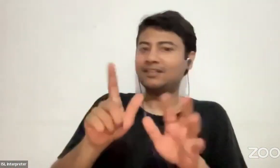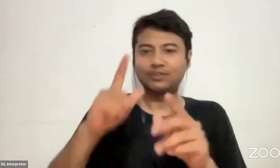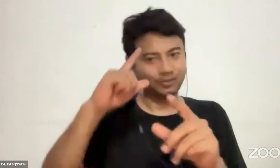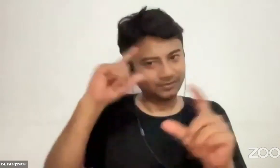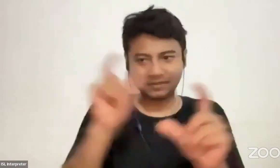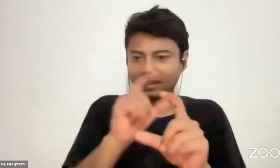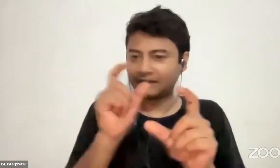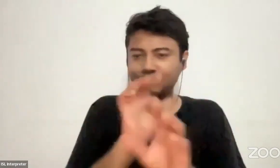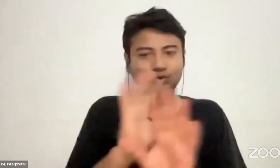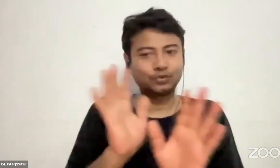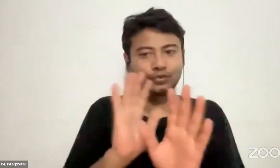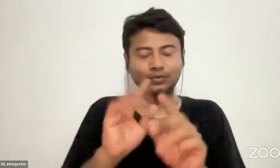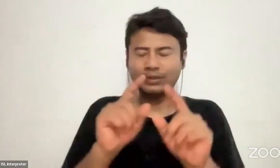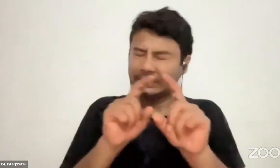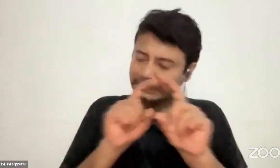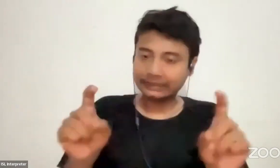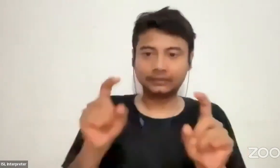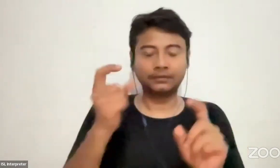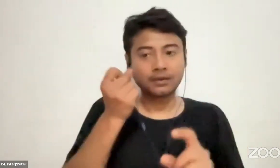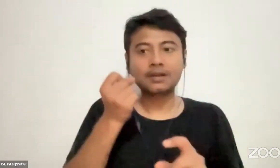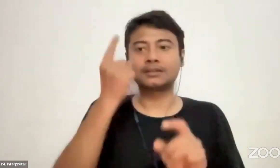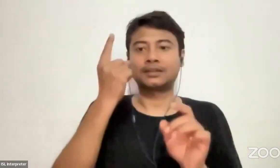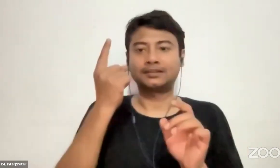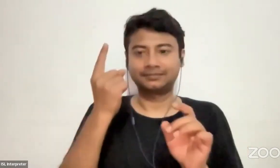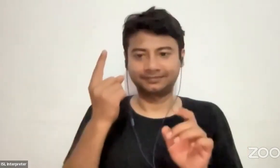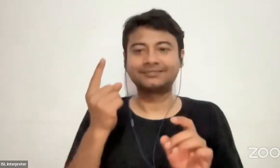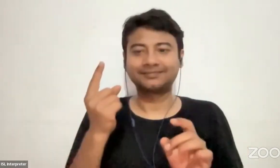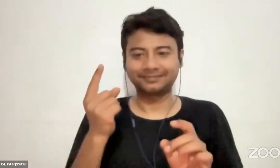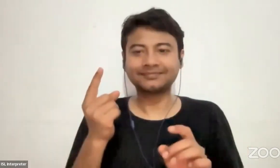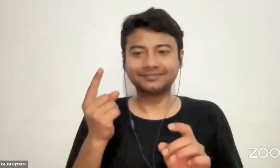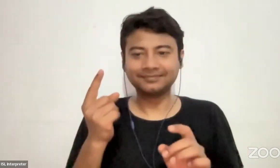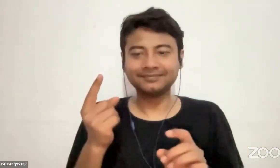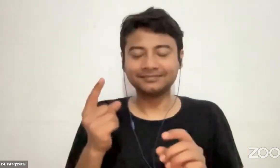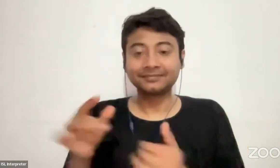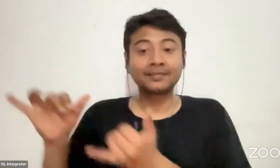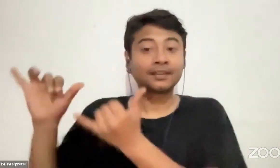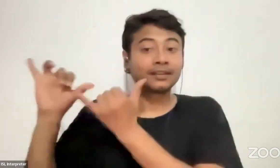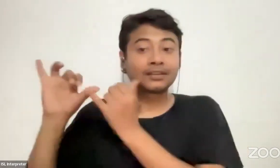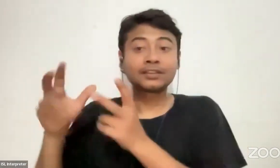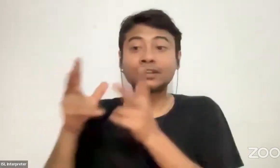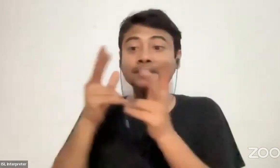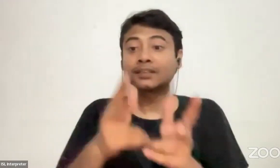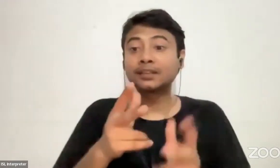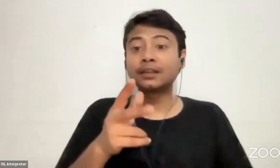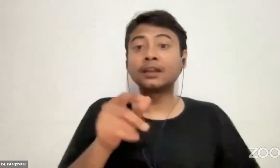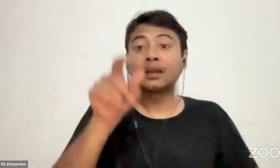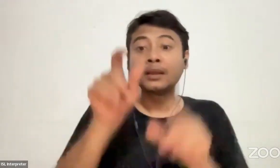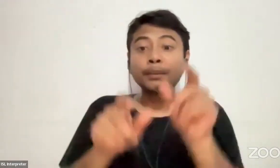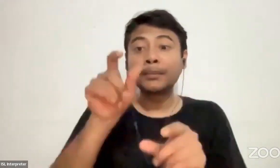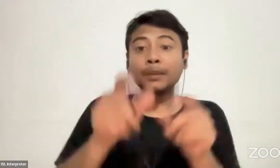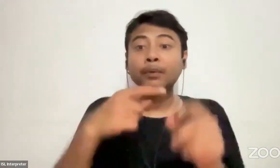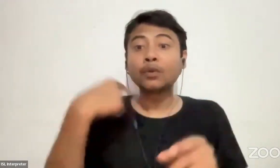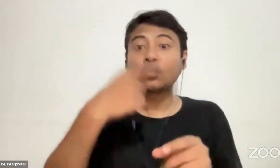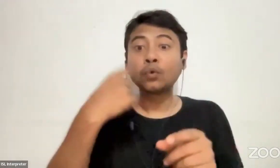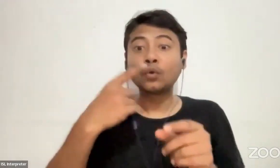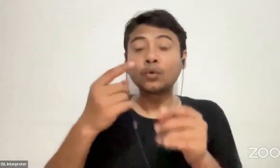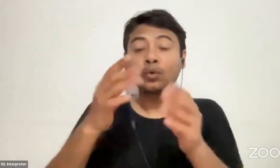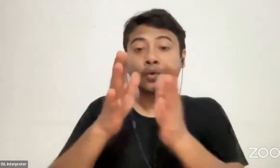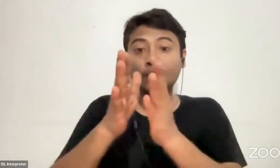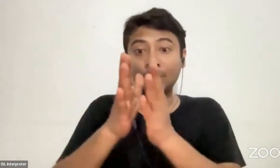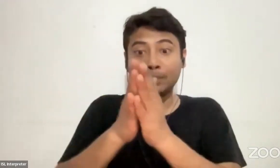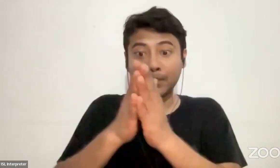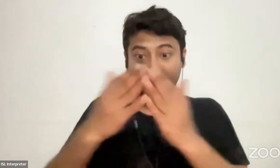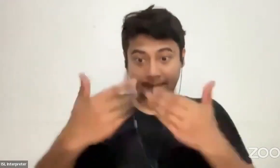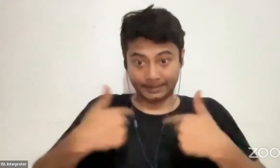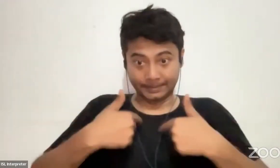और भगवान यहाँ पे कह रहे हैं, लेकिन जो मेरे भक्त होते हैं, जो डायरेक्ट मुझे पूछते हैं, उनको हो सकता है मैं